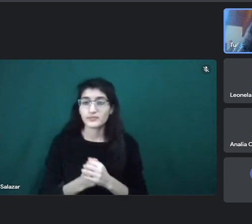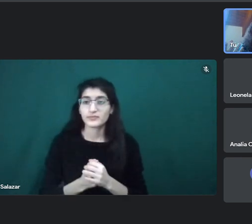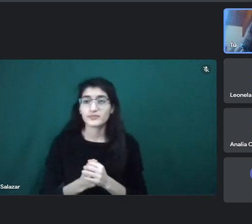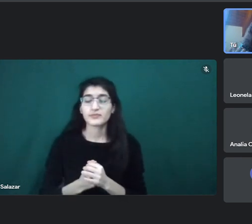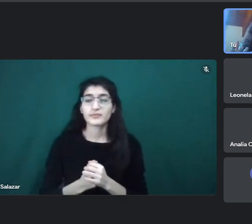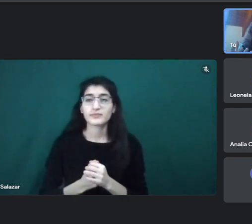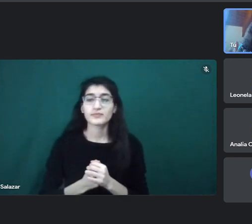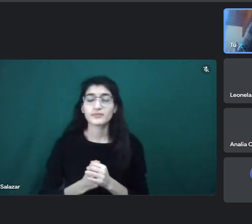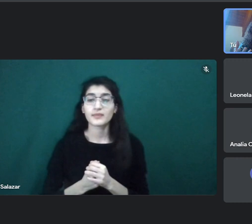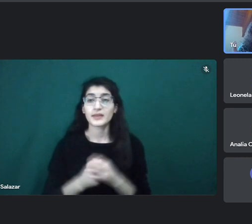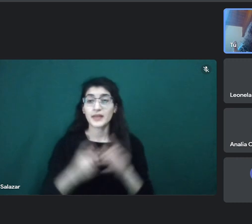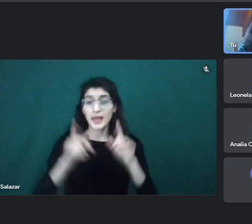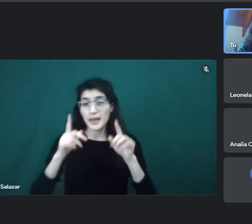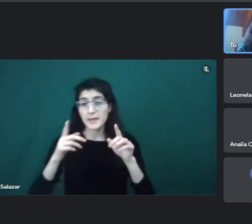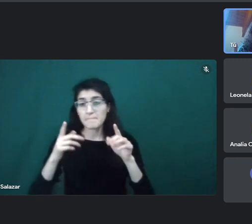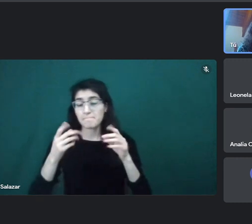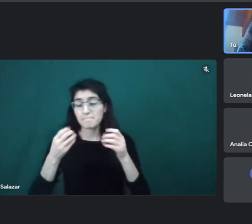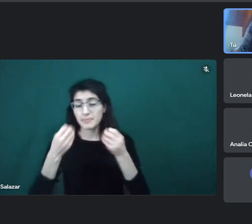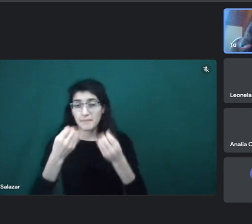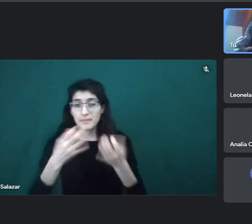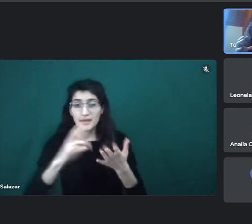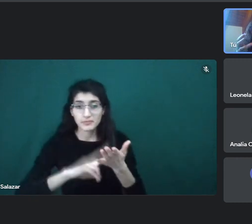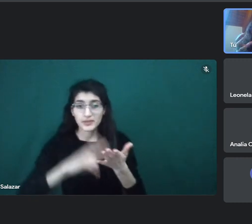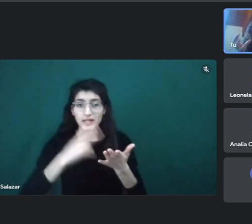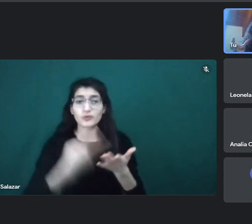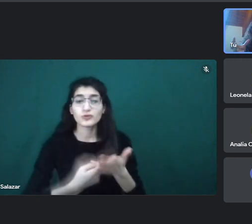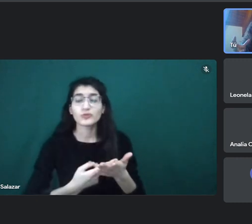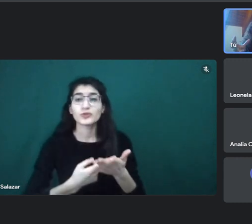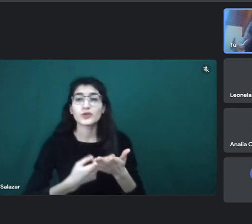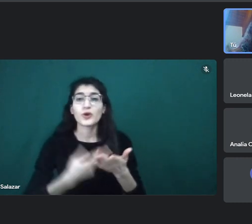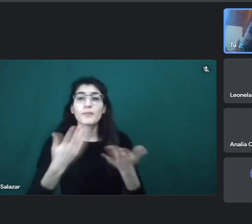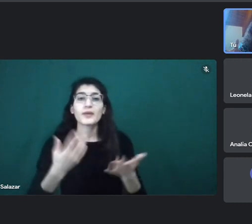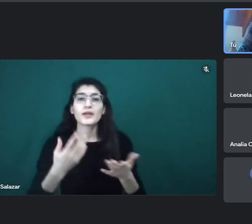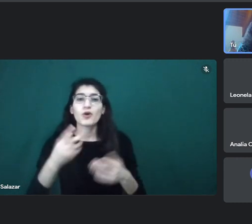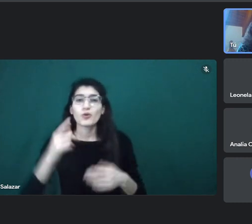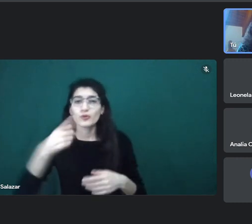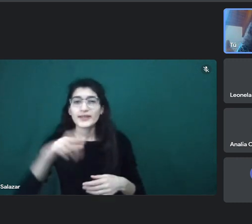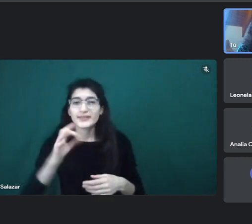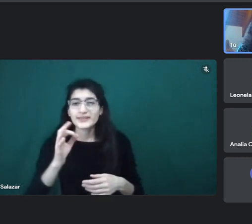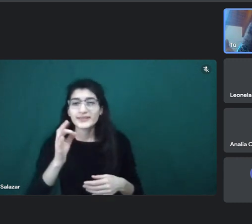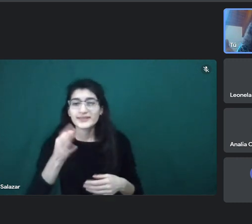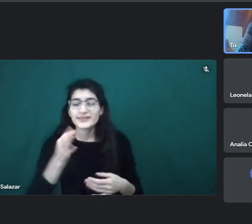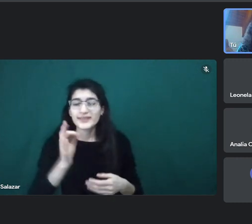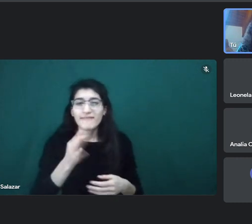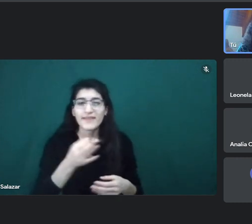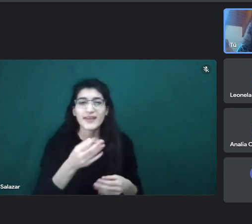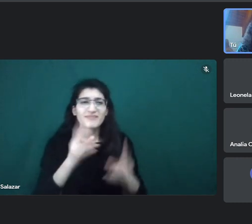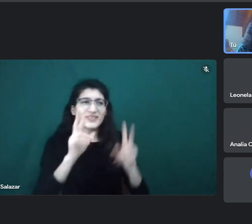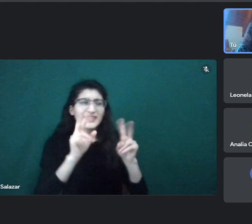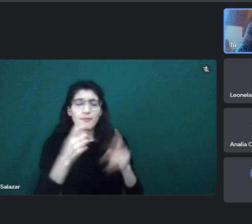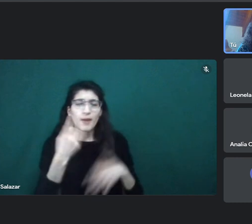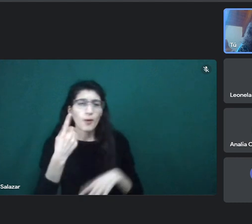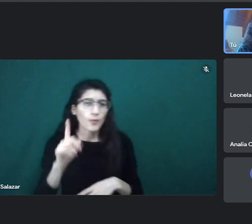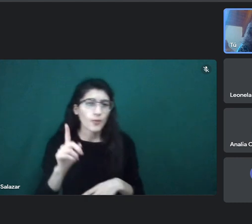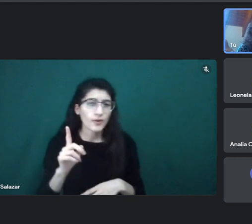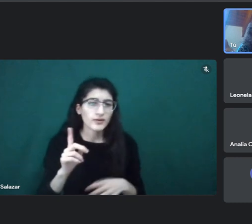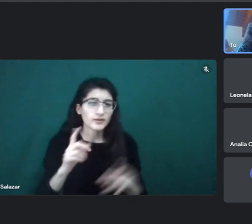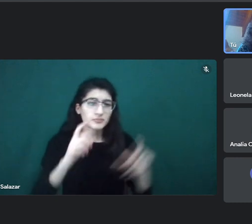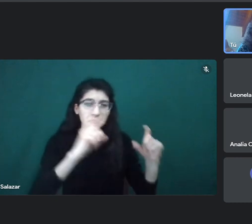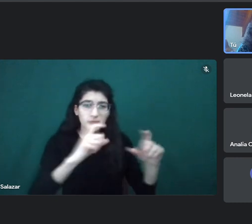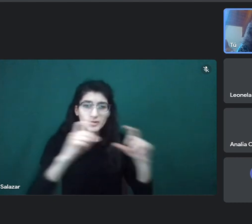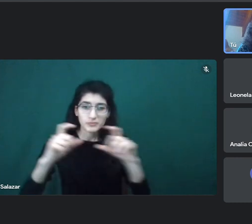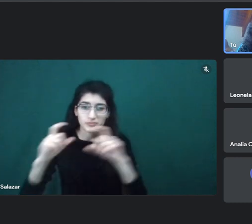que saber de qué están hablando. Esto sería un bloque y upgrading sería el núcleo. Por eso dijeron la